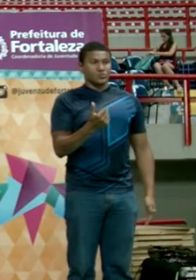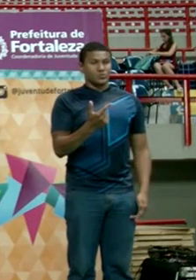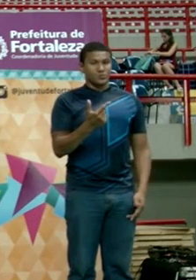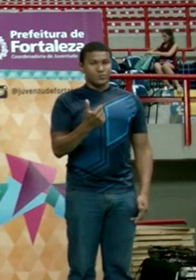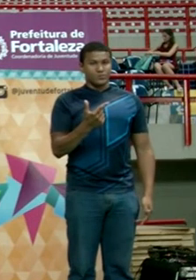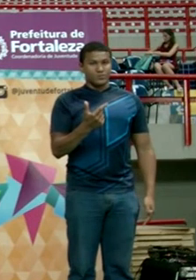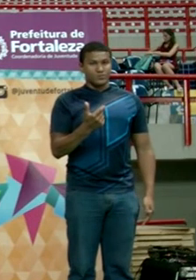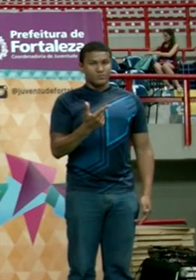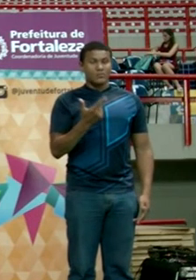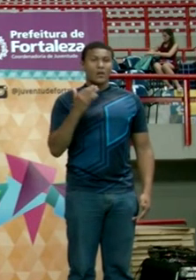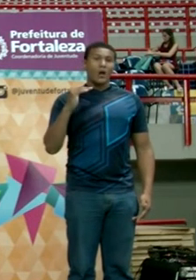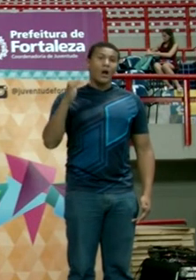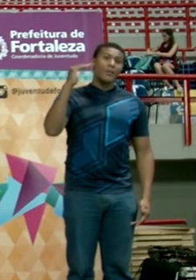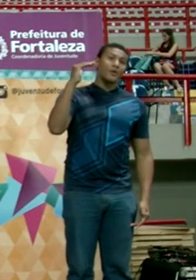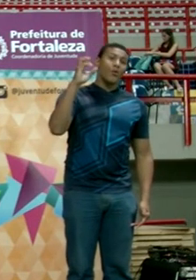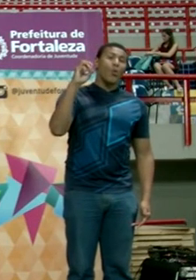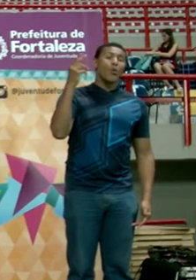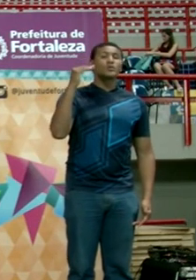Oi?